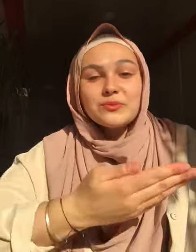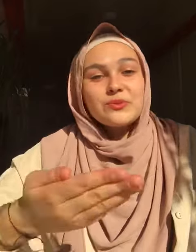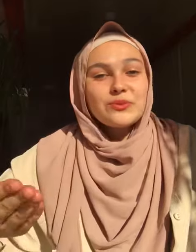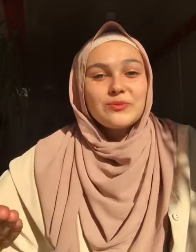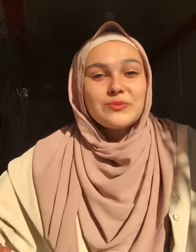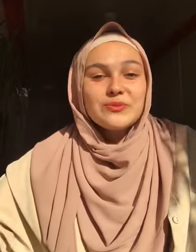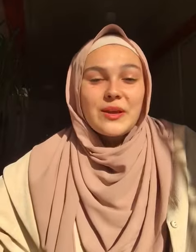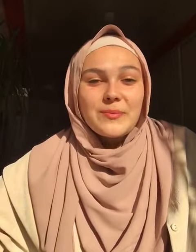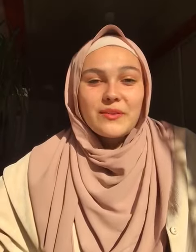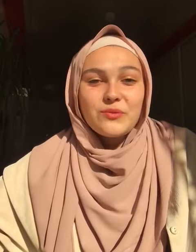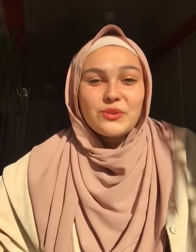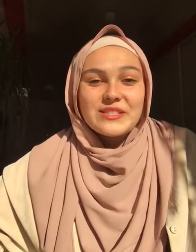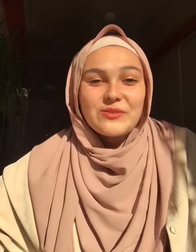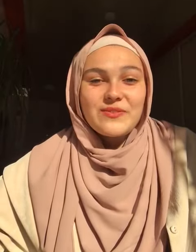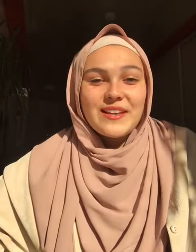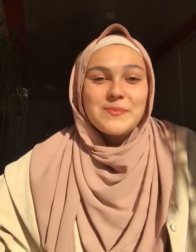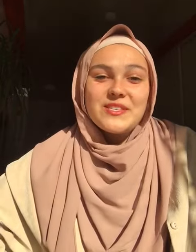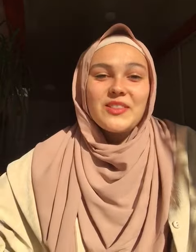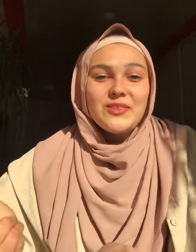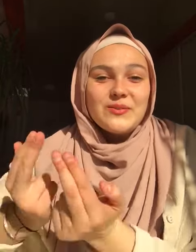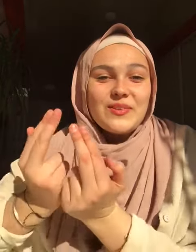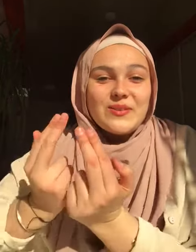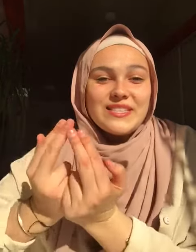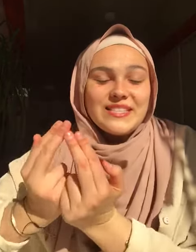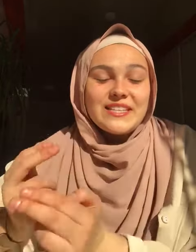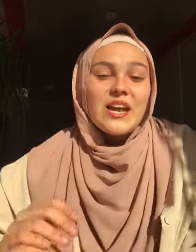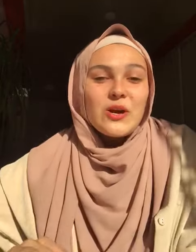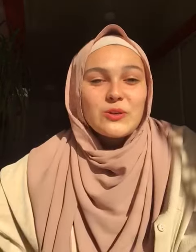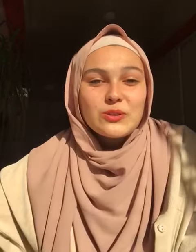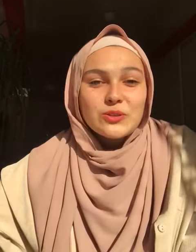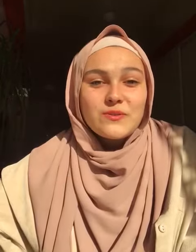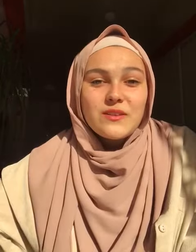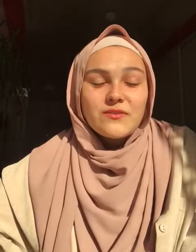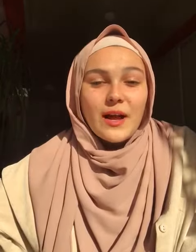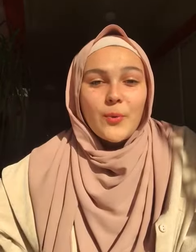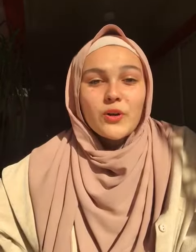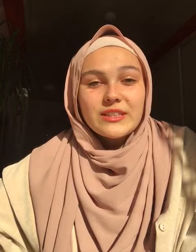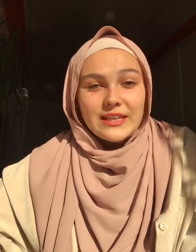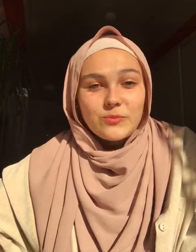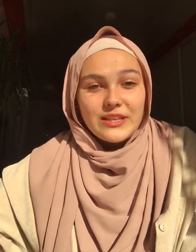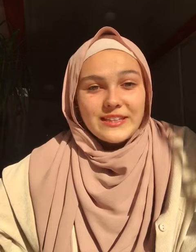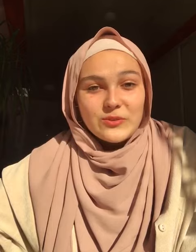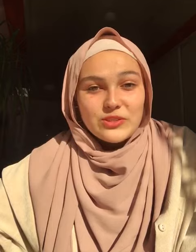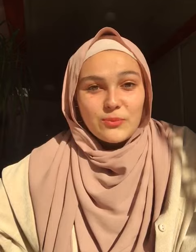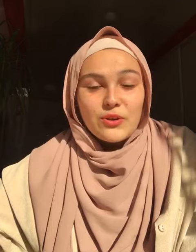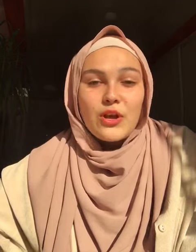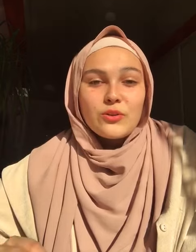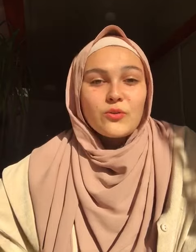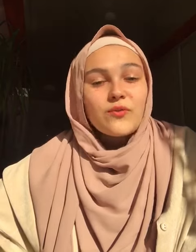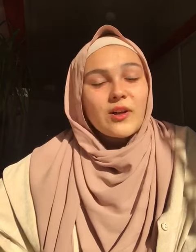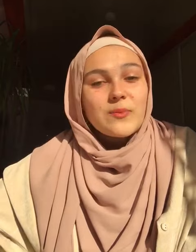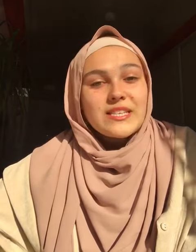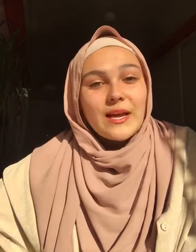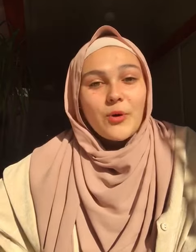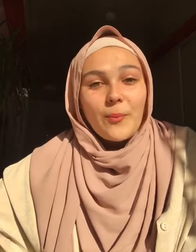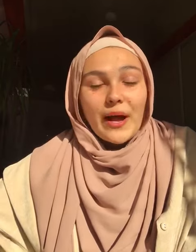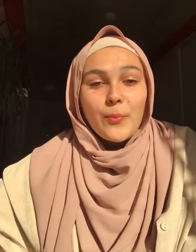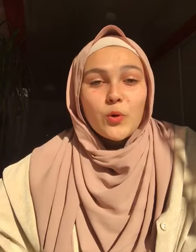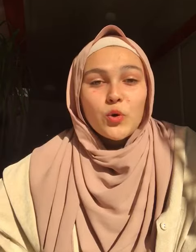Bonjour tout le monde, bienvenue dans un nouvel épisode de Fais le signe. Aujourd'hui, on va apprendre 4 mois de l'année ensemble. Donc on va commencer d'abord par apprendre le